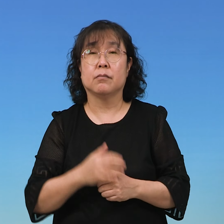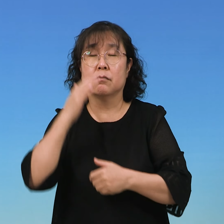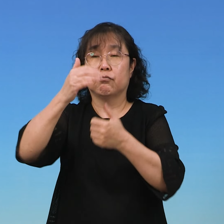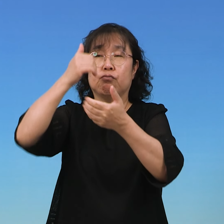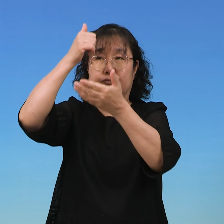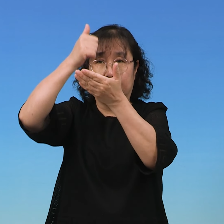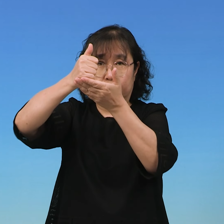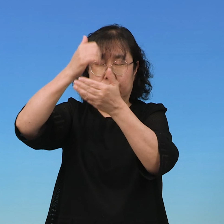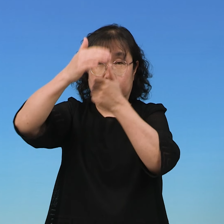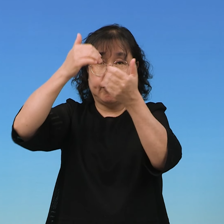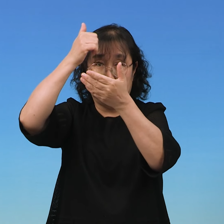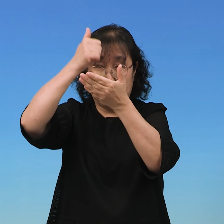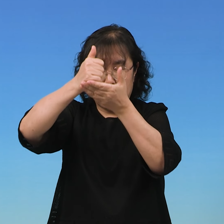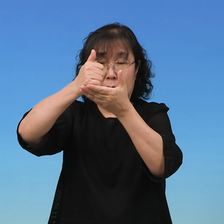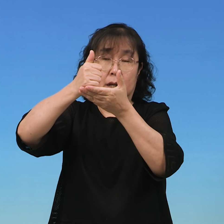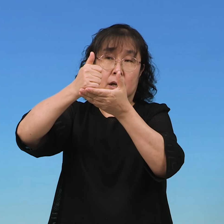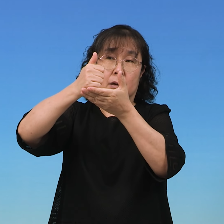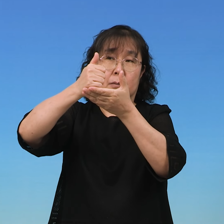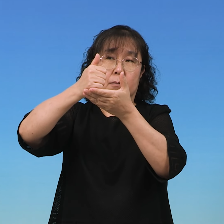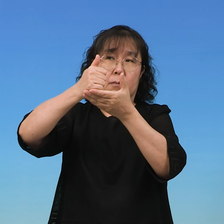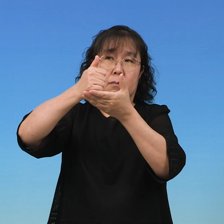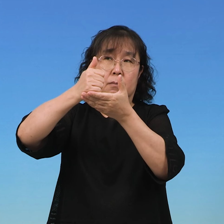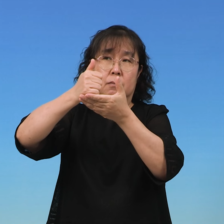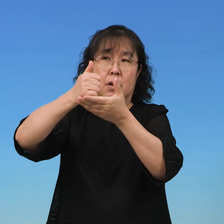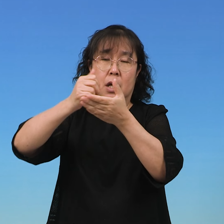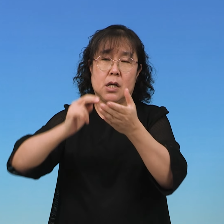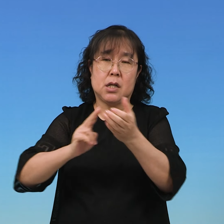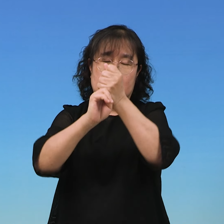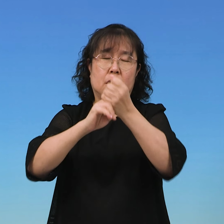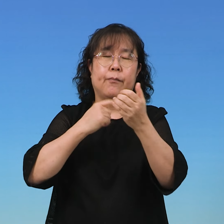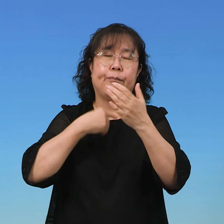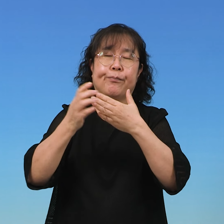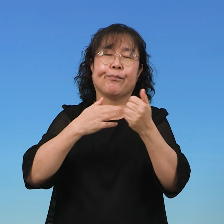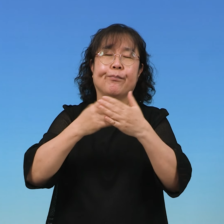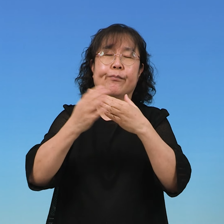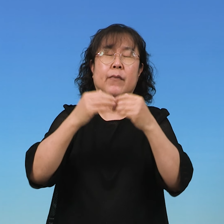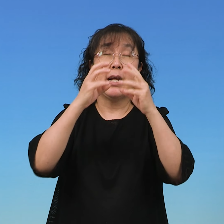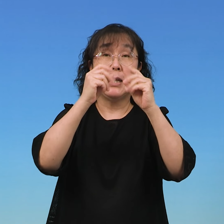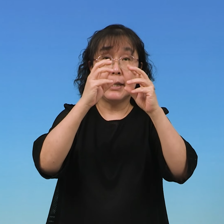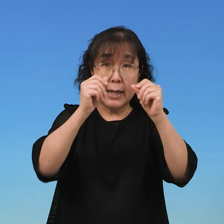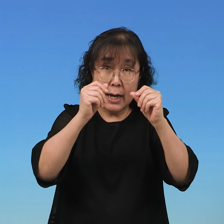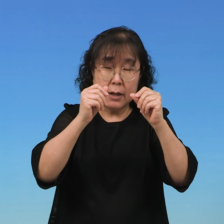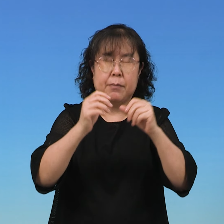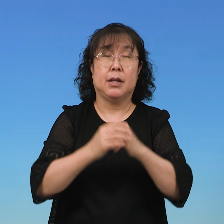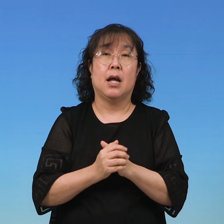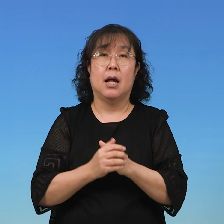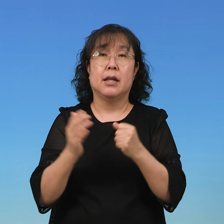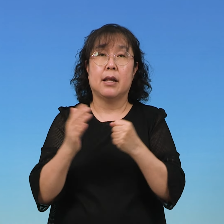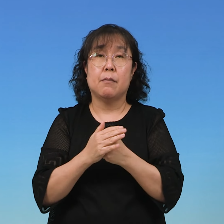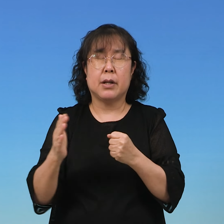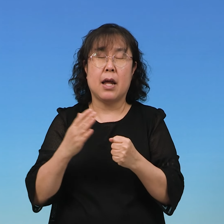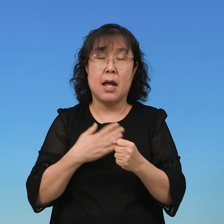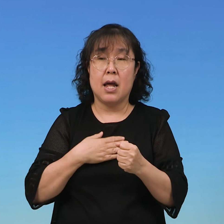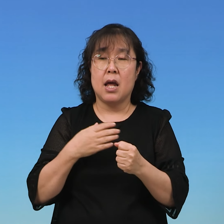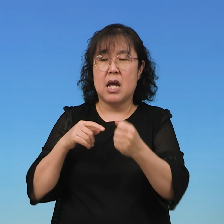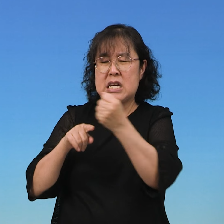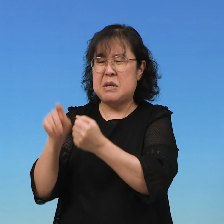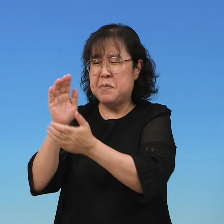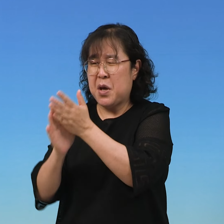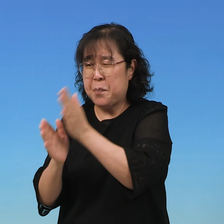아니라 여러분이 거기에 의미를 부여하면 그 무가치한 루스가 놀라운 베델로 변하게 될 줄로